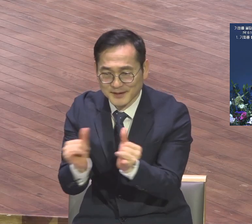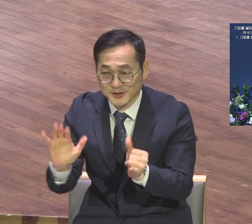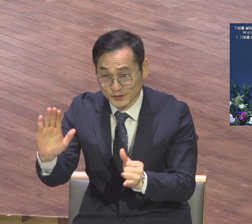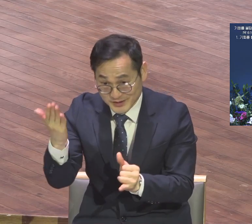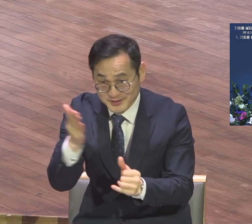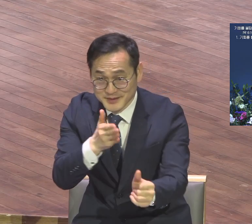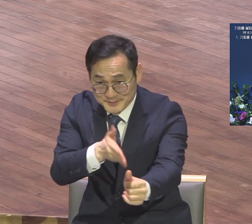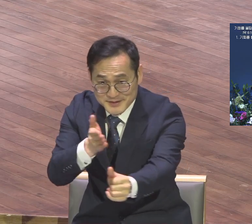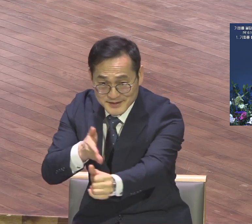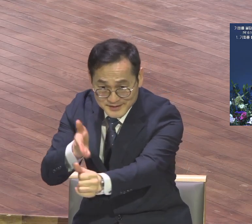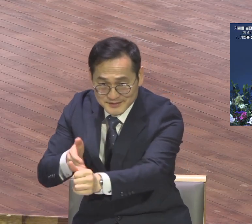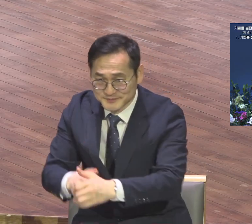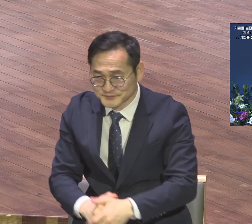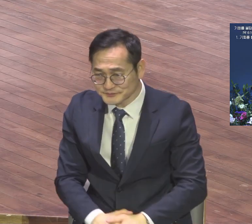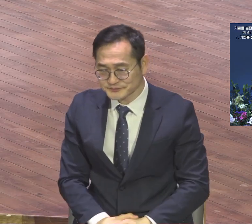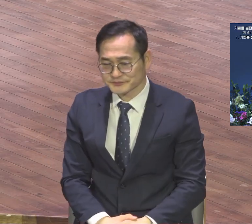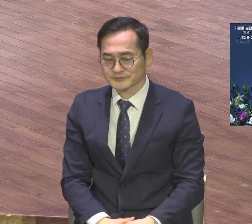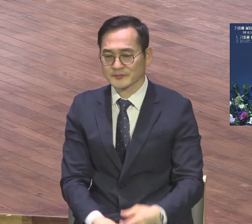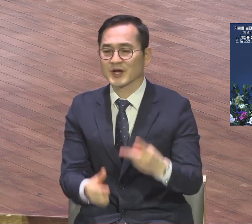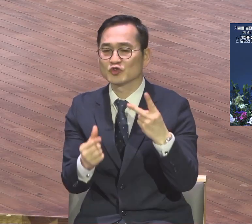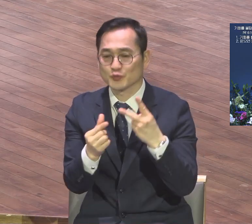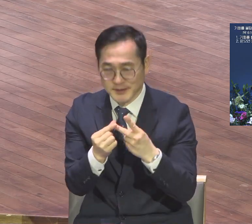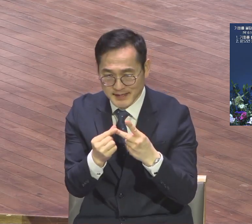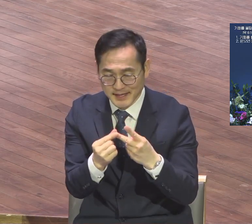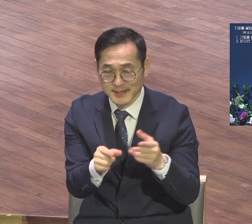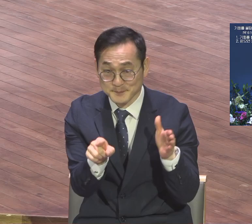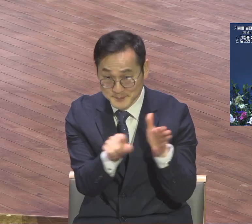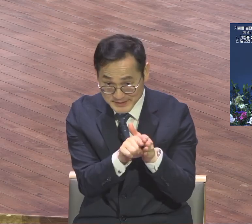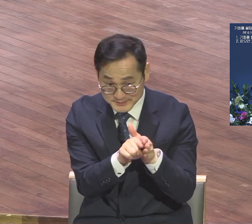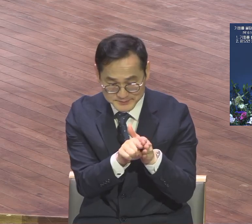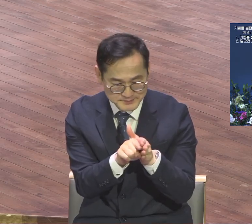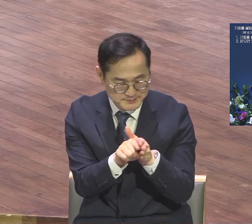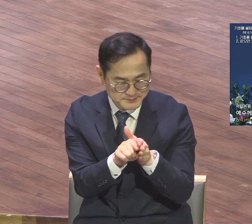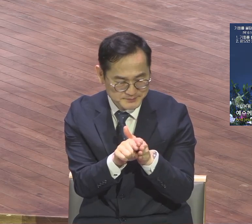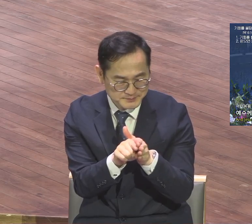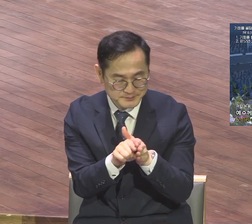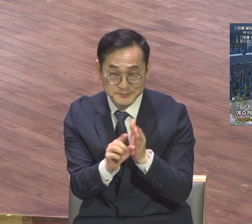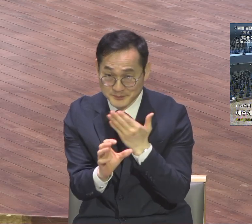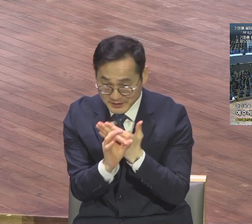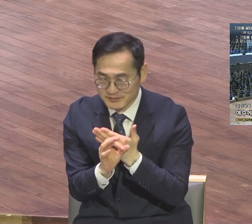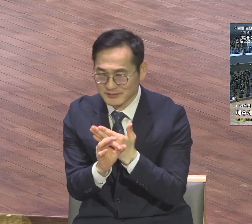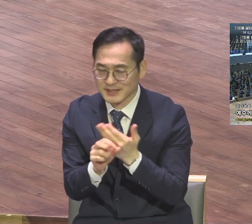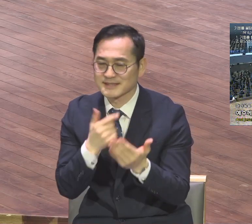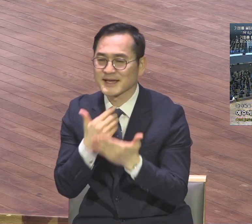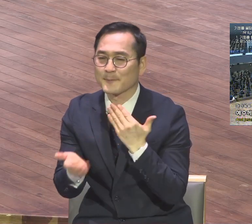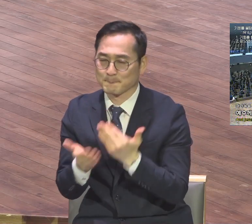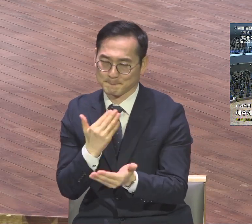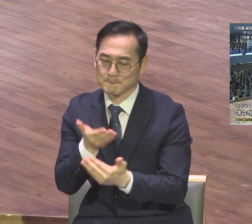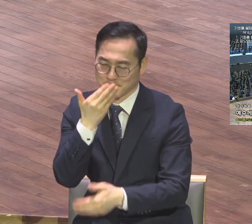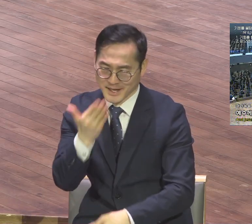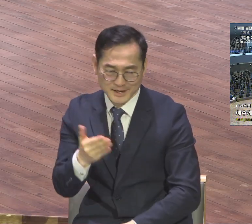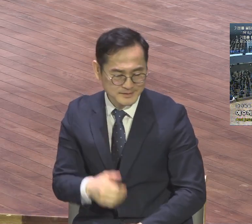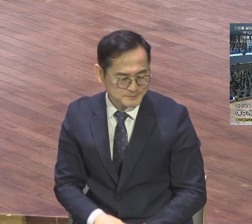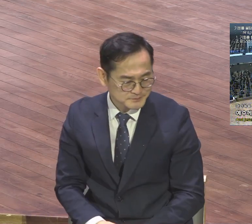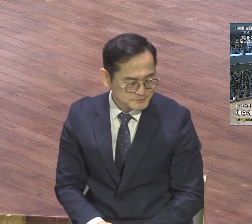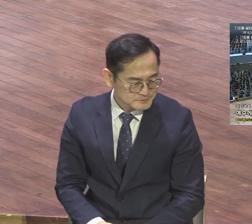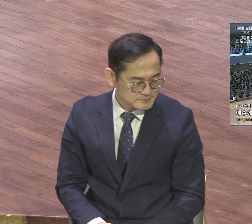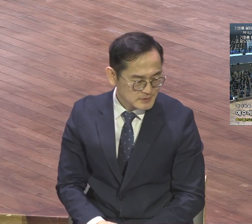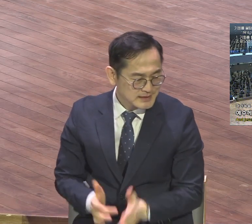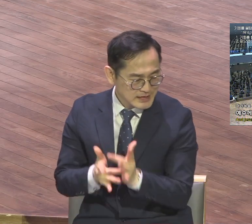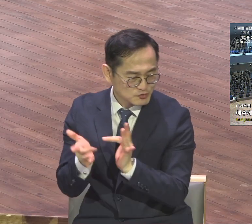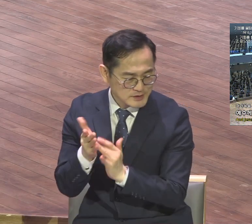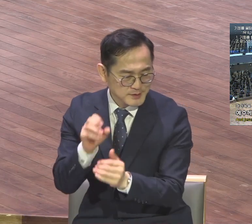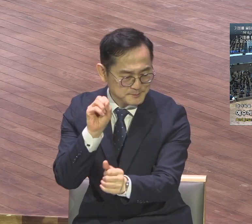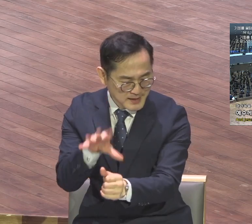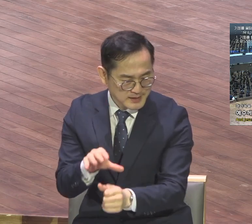주님으로 축복합니다. 두 번째로 믿으면 체험하는 권능입니다. 4절입니다. 예수께서 그들에게 이르시되